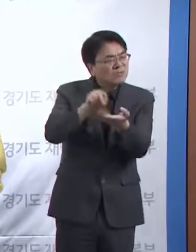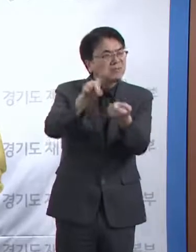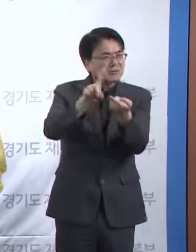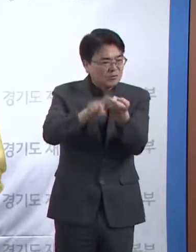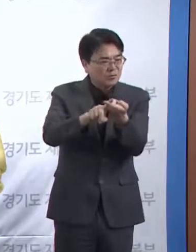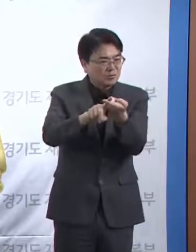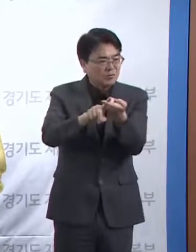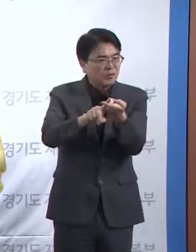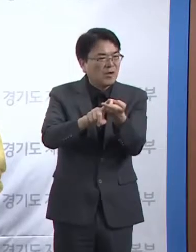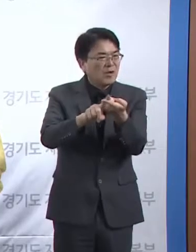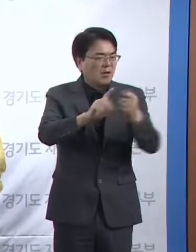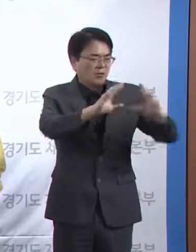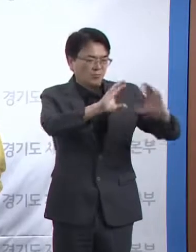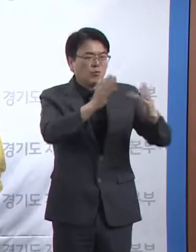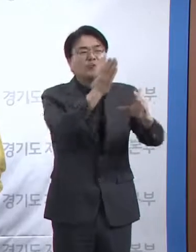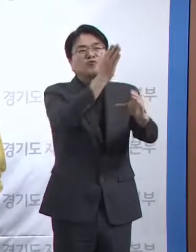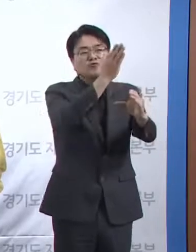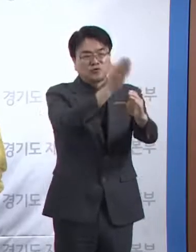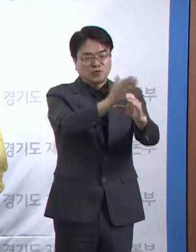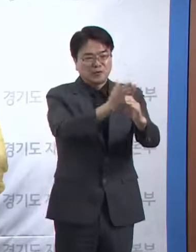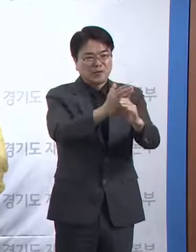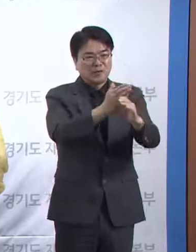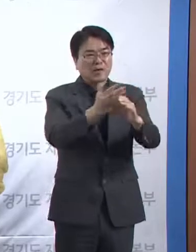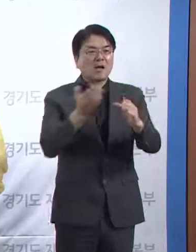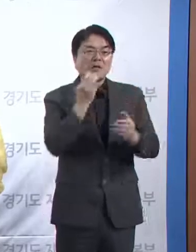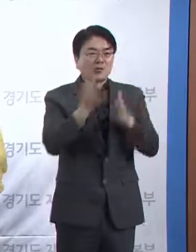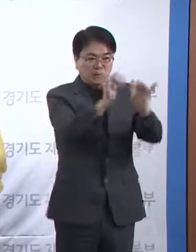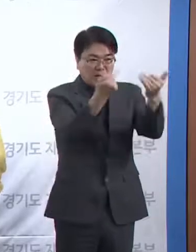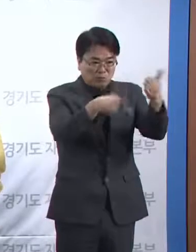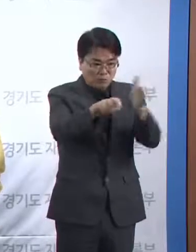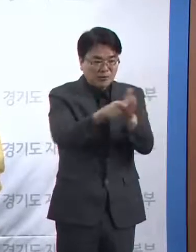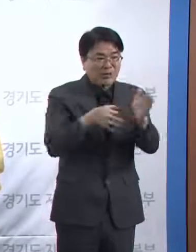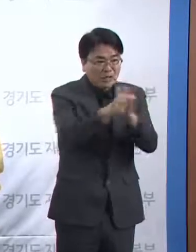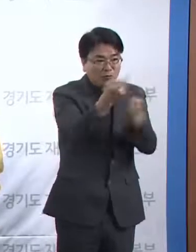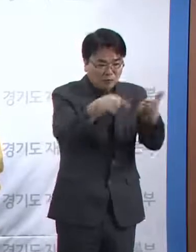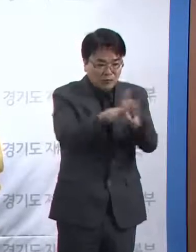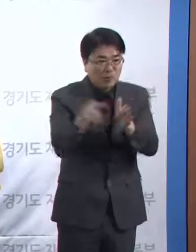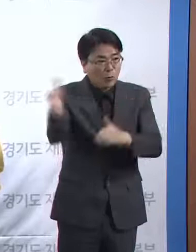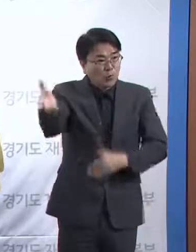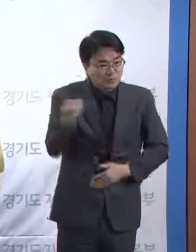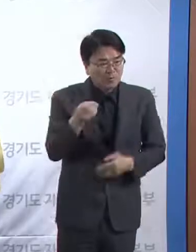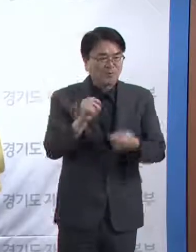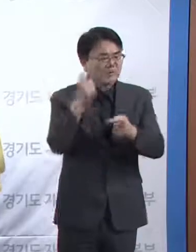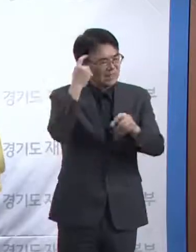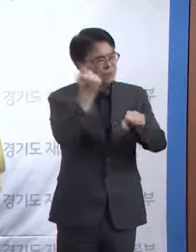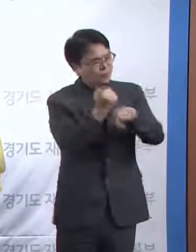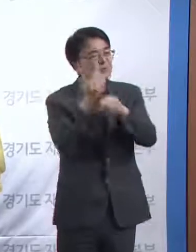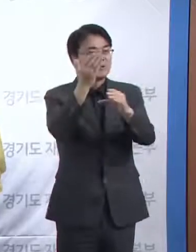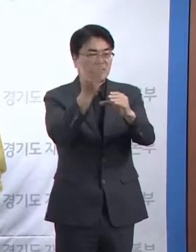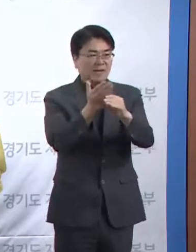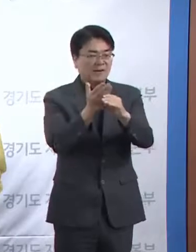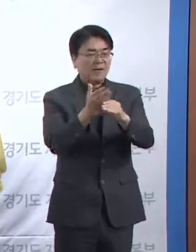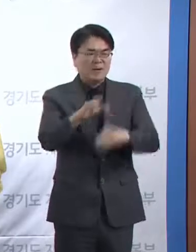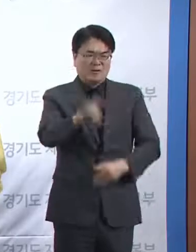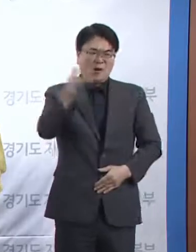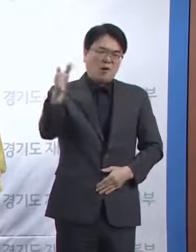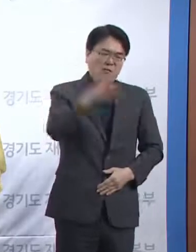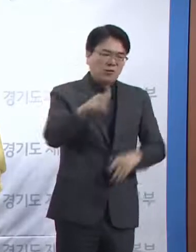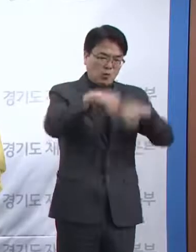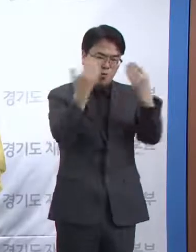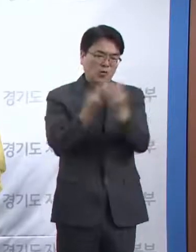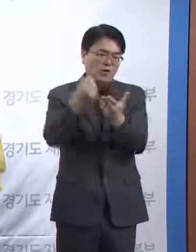경우 논의하고 구상하고 있는 거지 절대 뭐든지 제일 처음부터 지방채 발행을